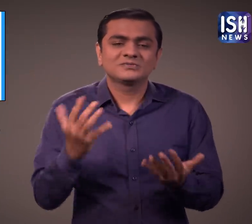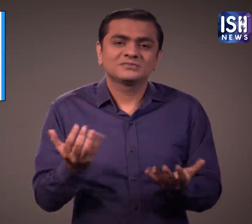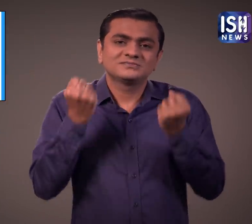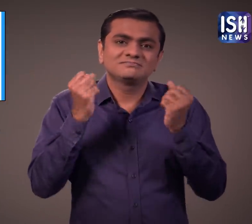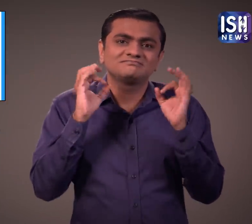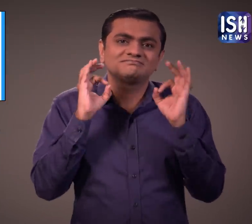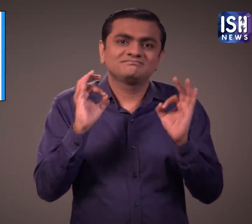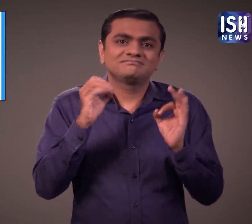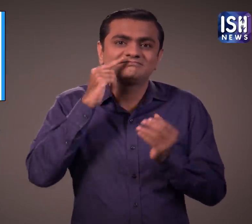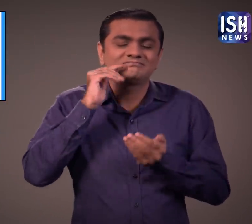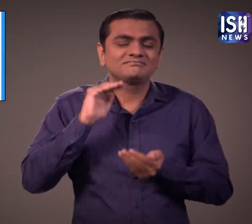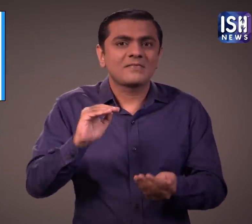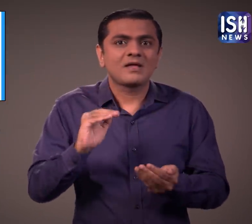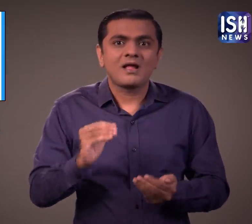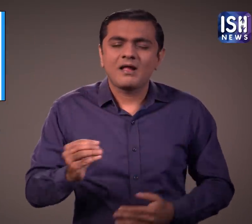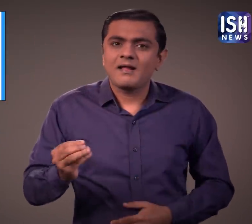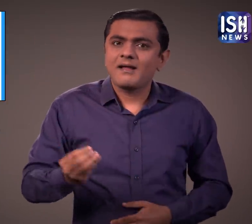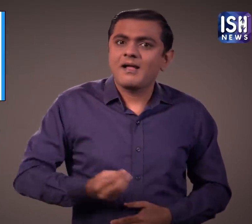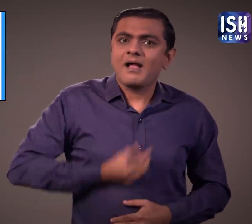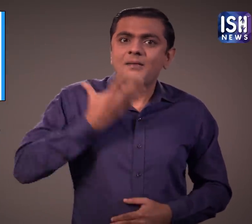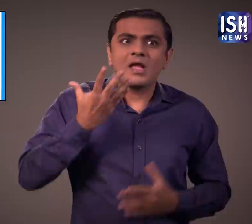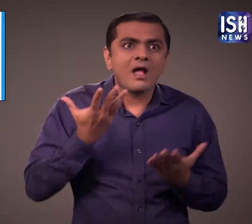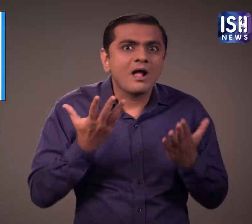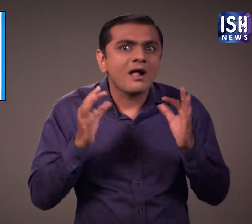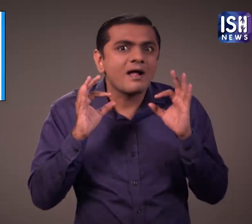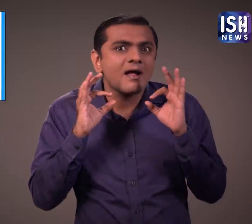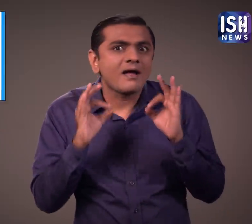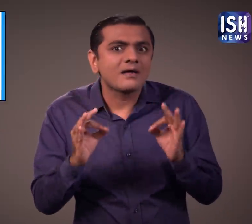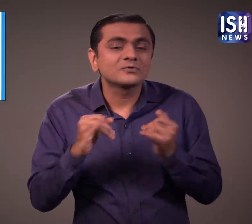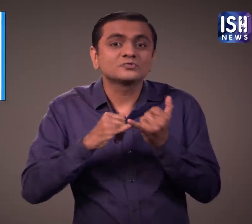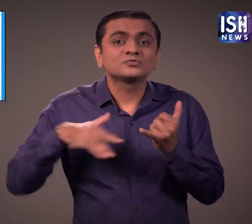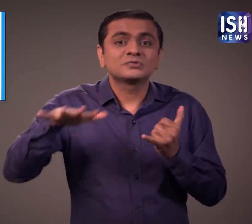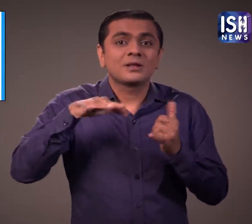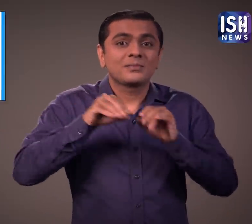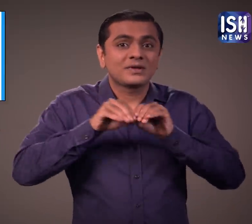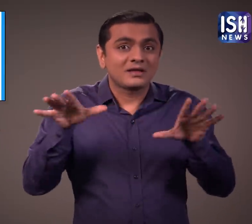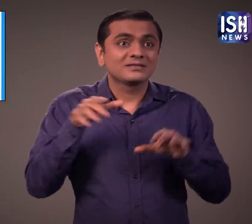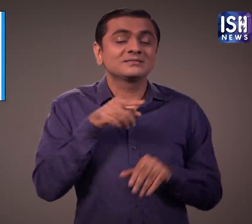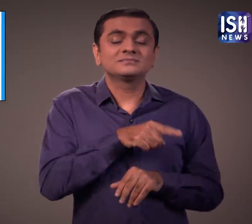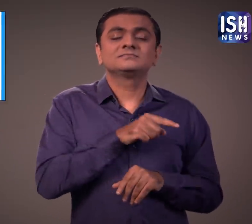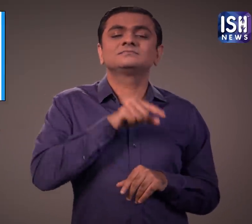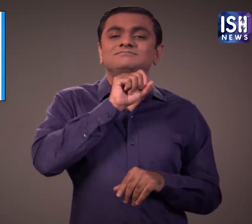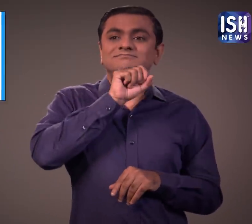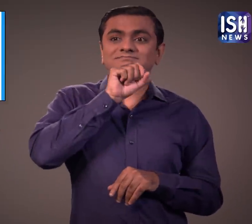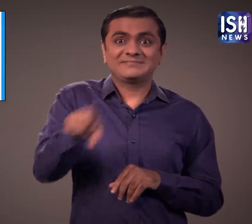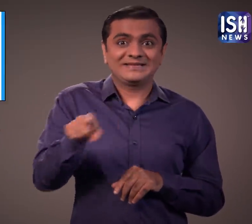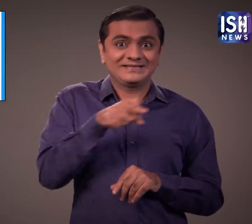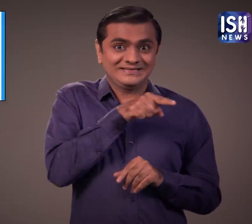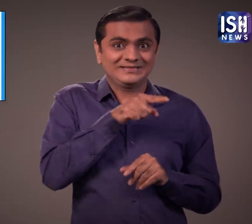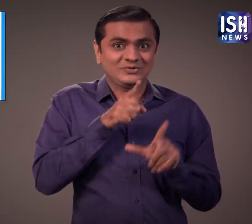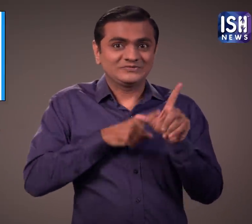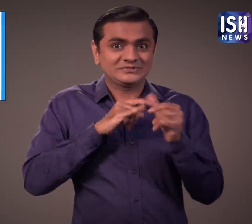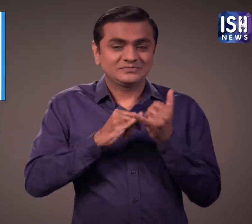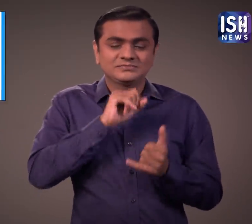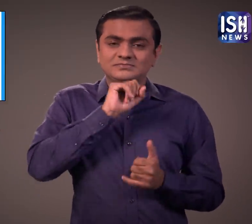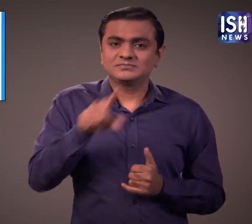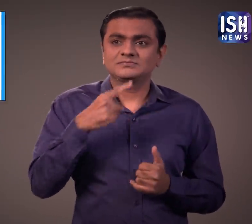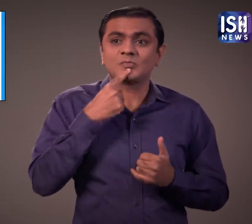उन्होंने एक बच्चे को जनम दिया है इस खबर से लोगों में खुशी का माहौल है सिंग ने सोशल मीडिया पर पोस्ट करते हुए कहा